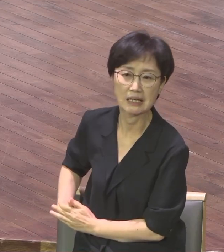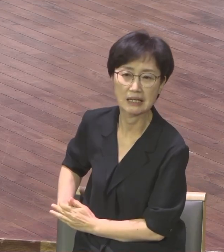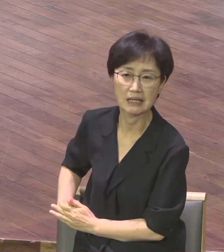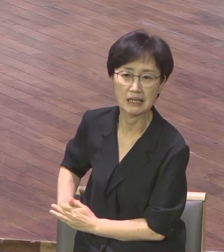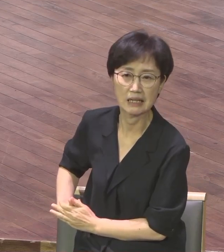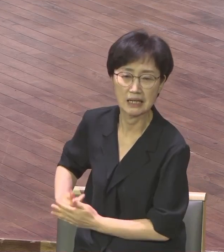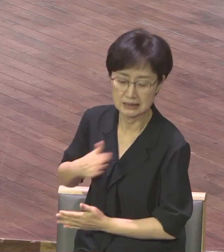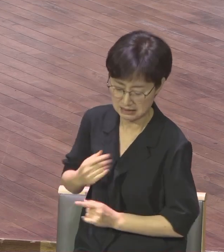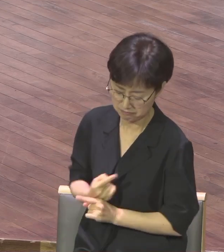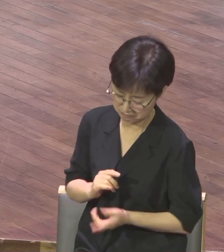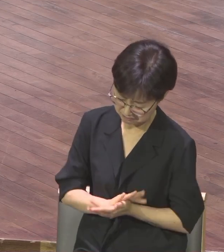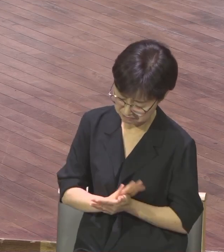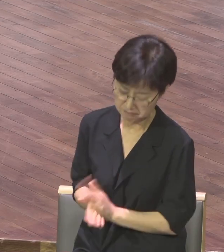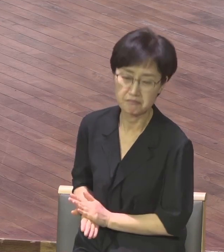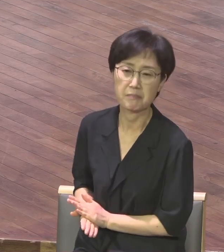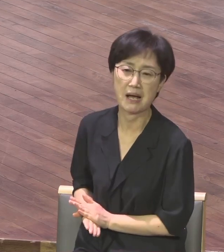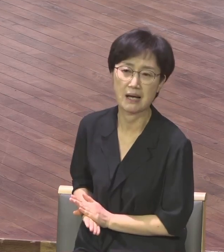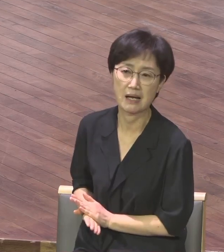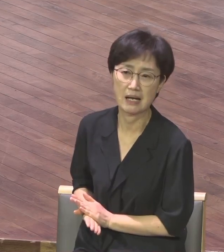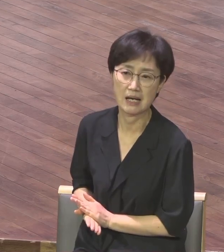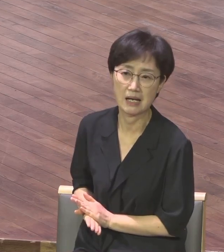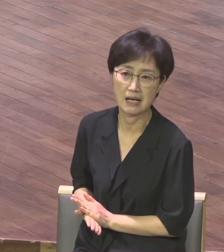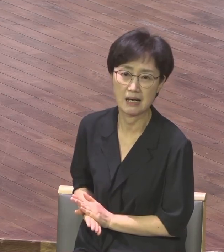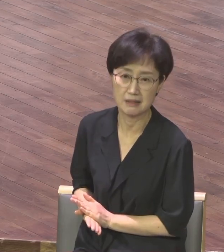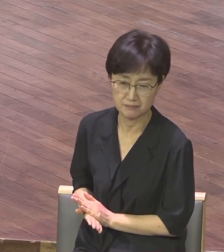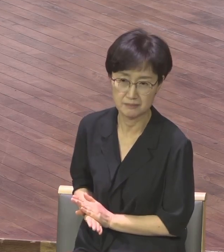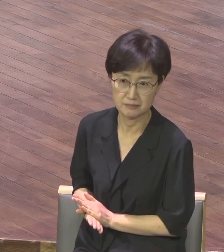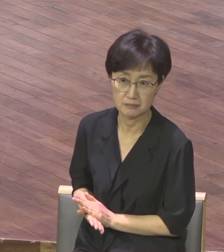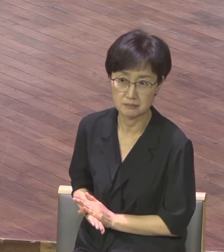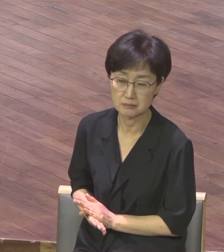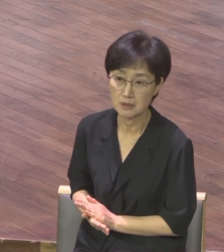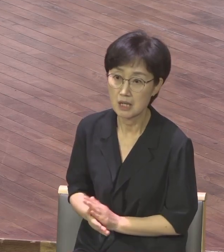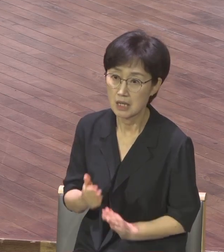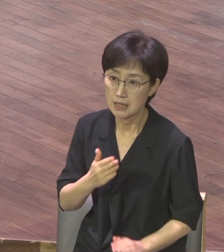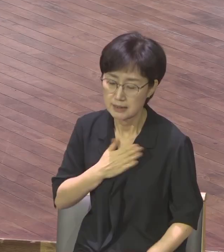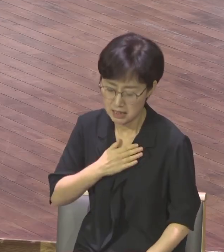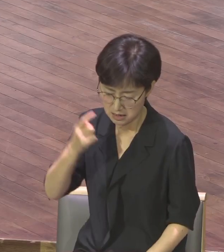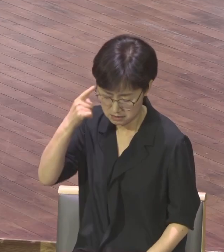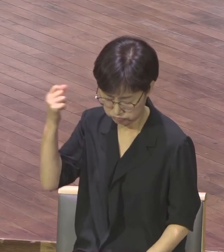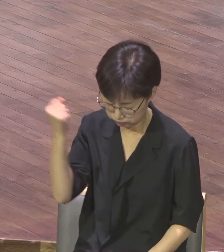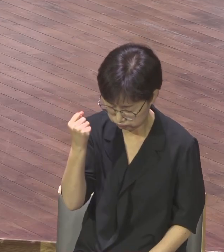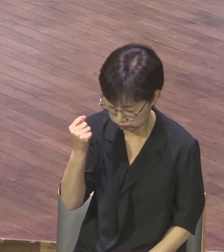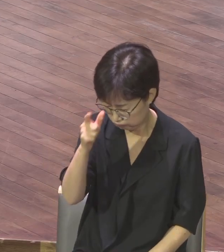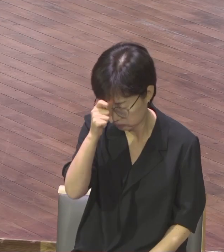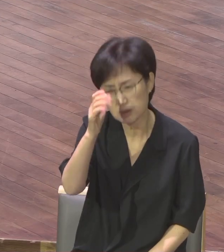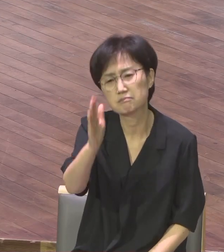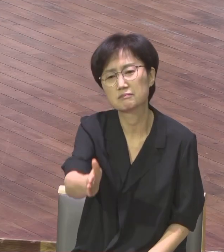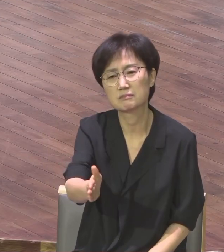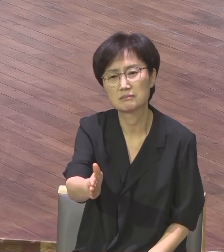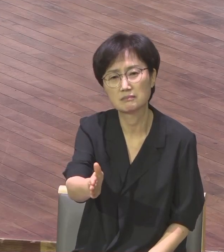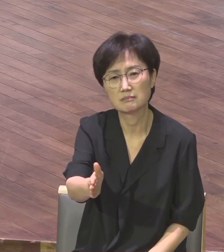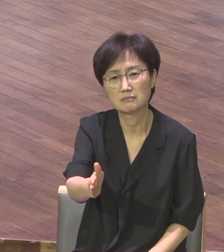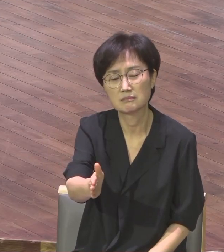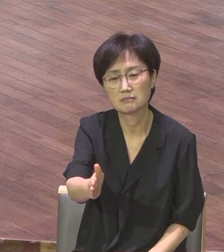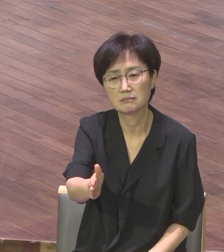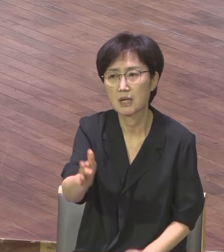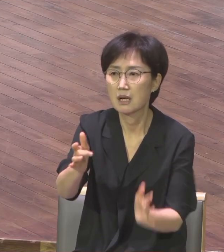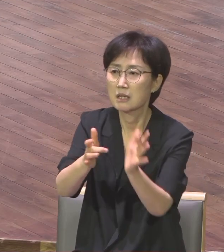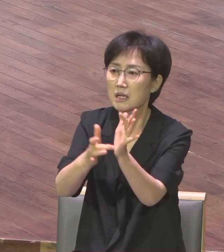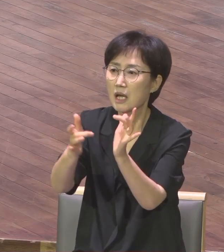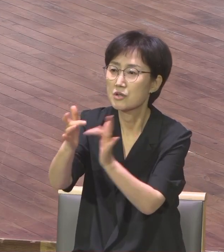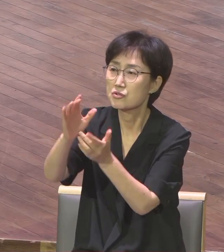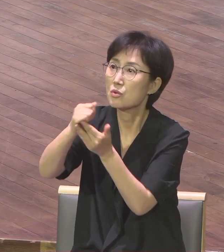변화가 되었어. 내가 변화되어야 됩니다. 내 생각대로가 아니라